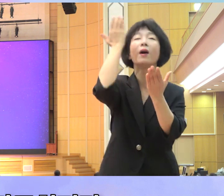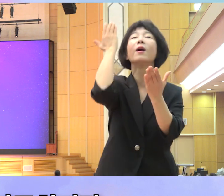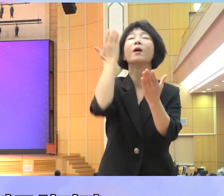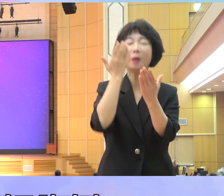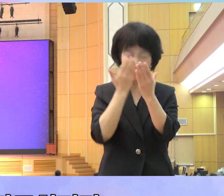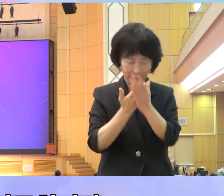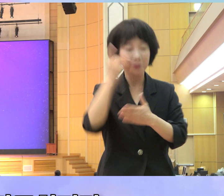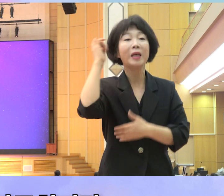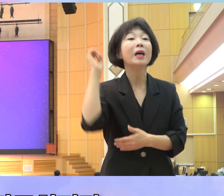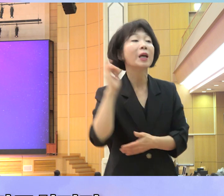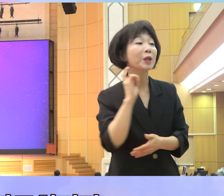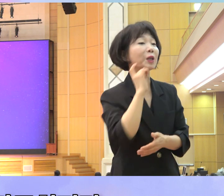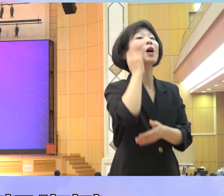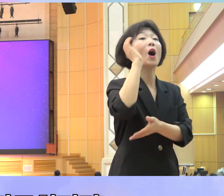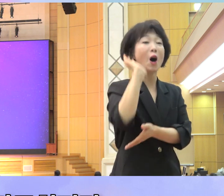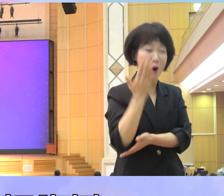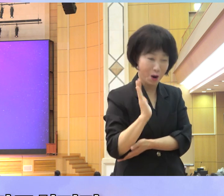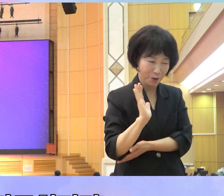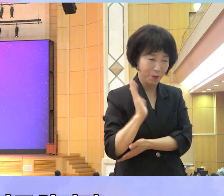영광